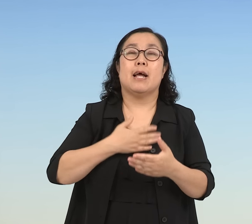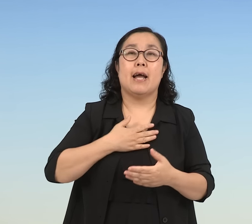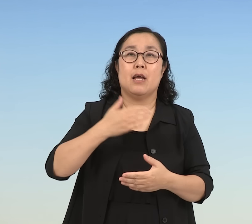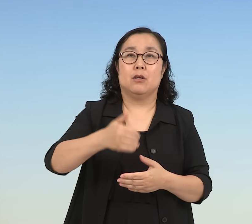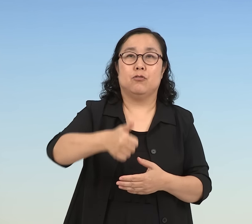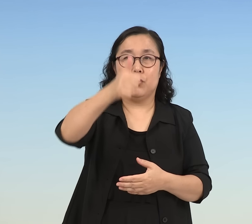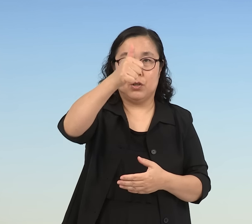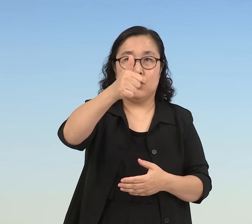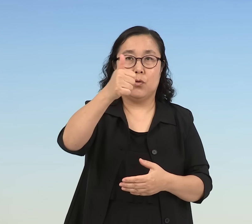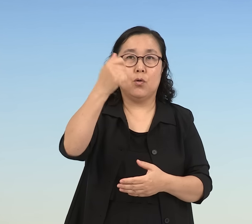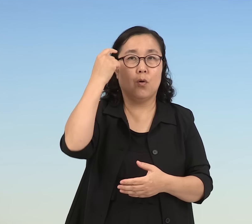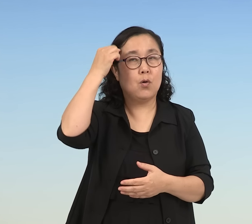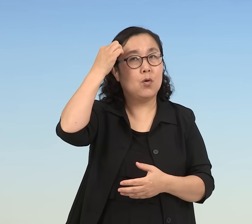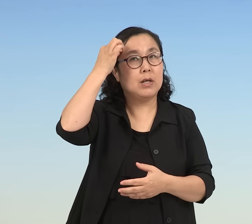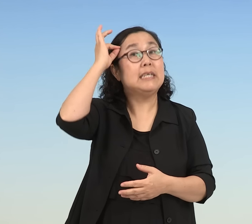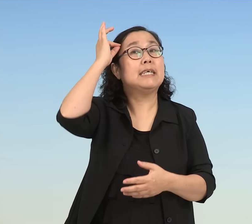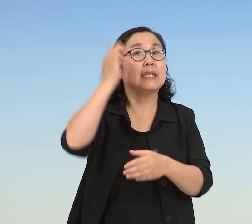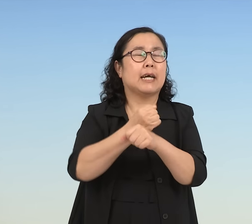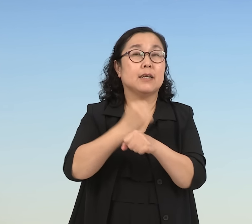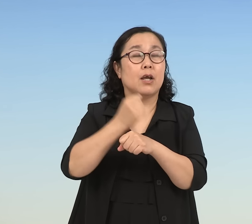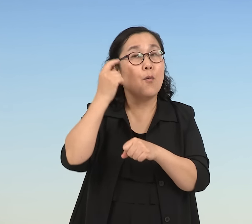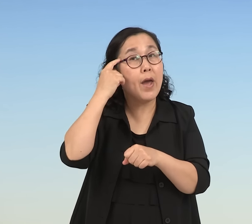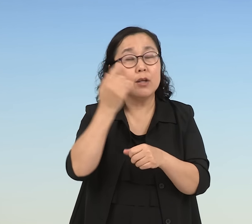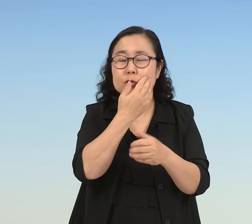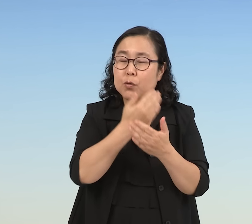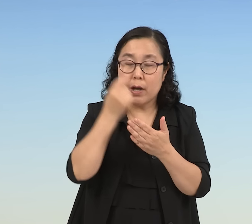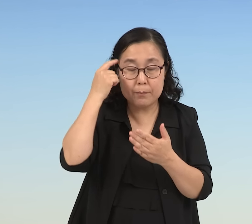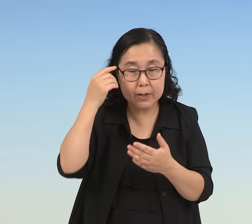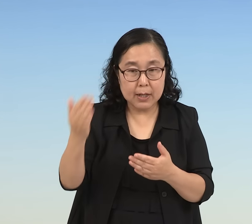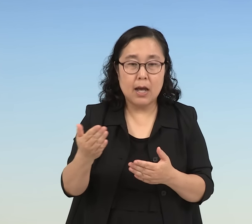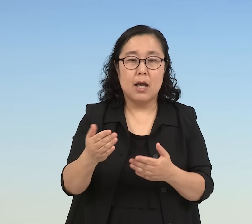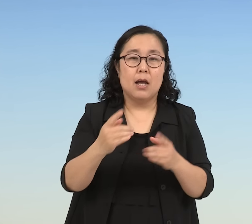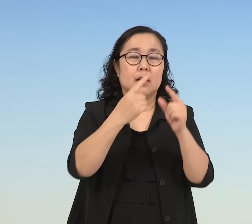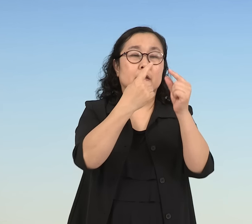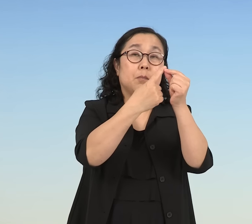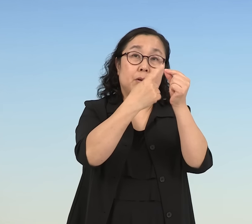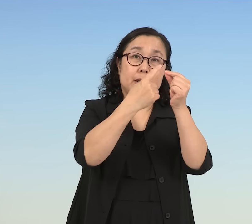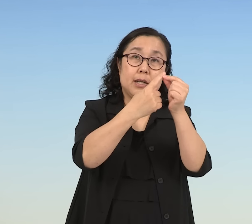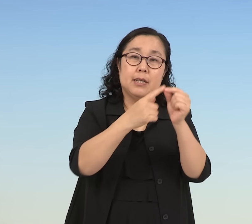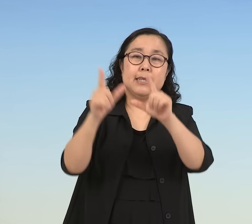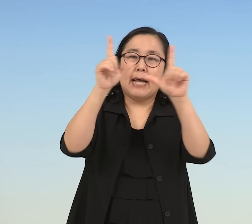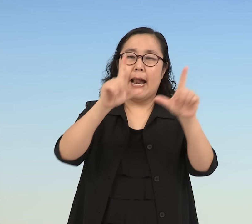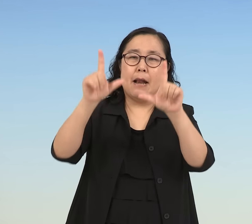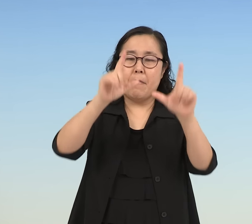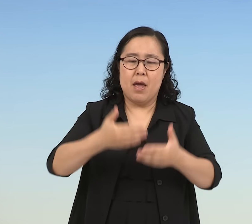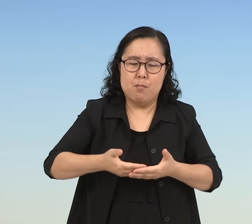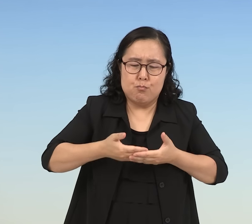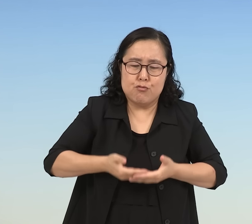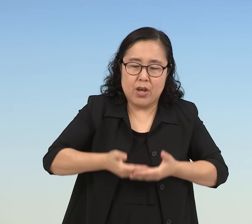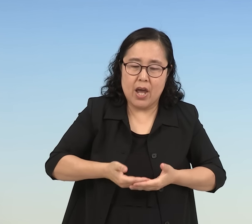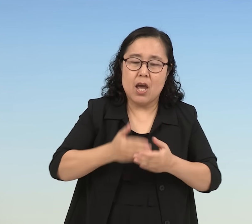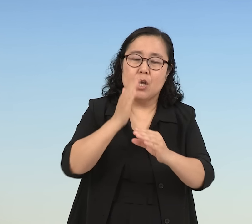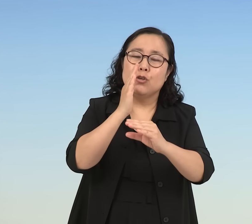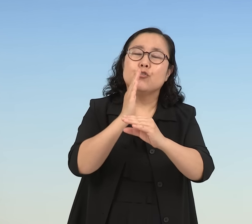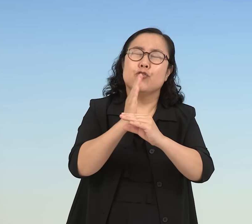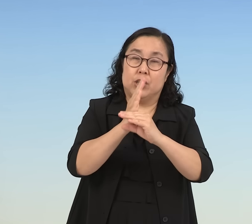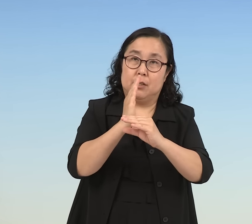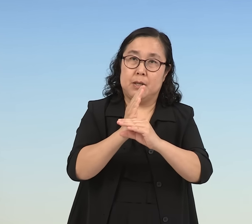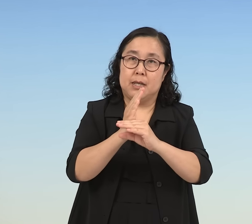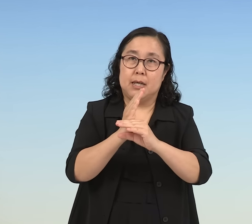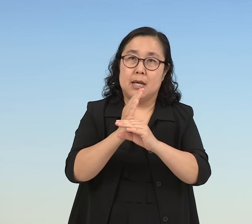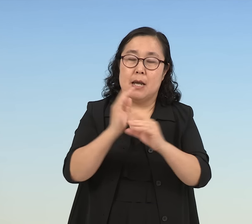나의 주인으로 인식하는 것이 왜 중요합니까? 그것은요, 이 삶의 무게 중심이 달라질 때 찾아오는 행복이 있다는 걸